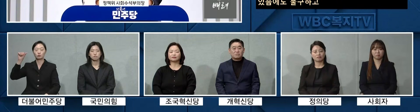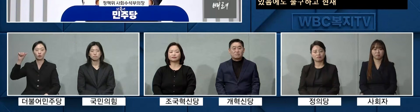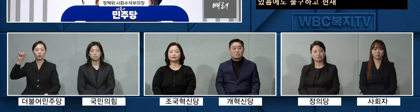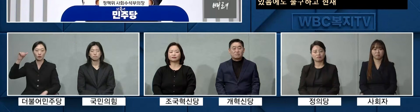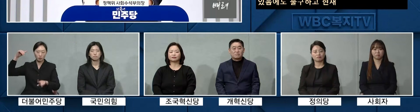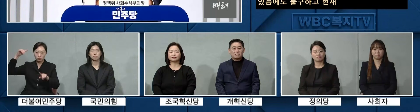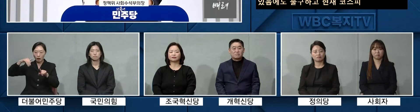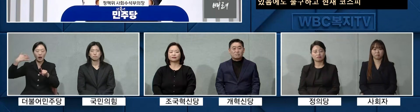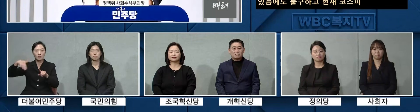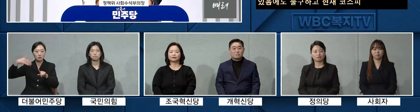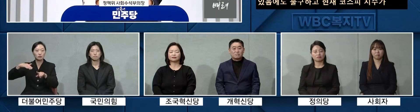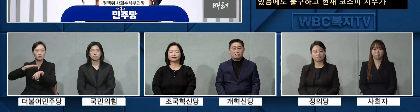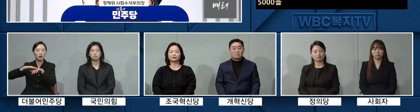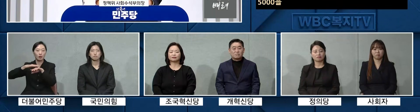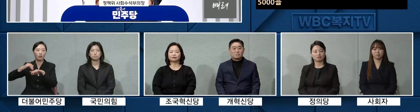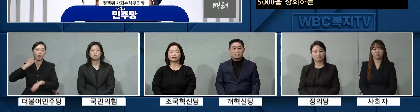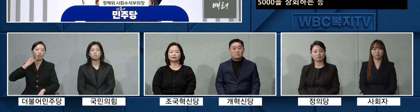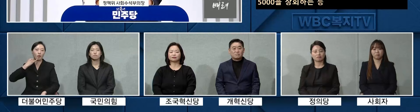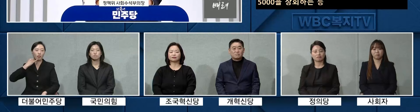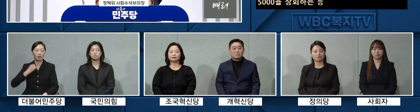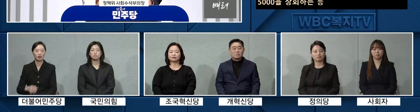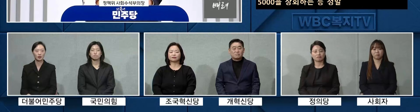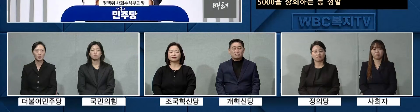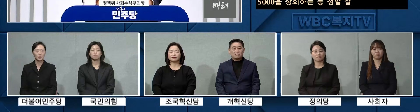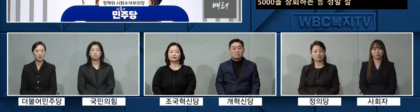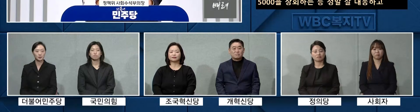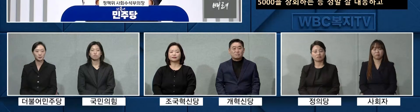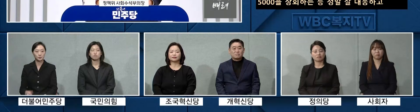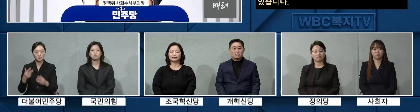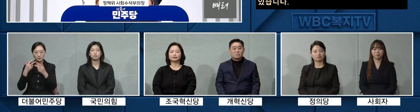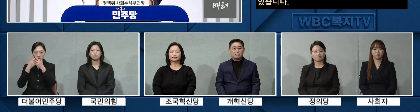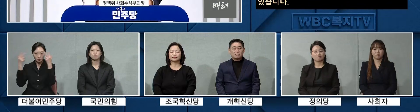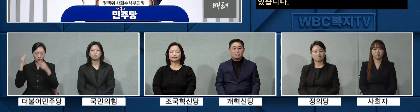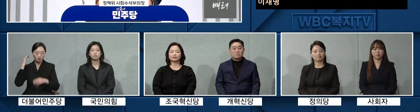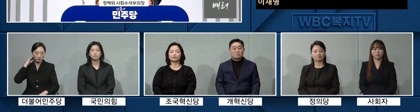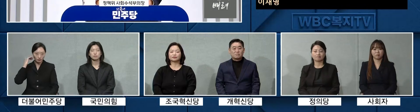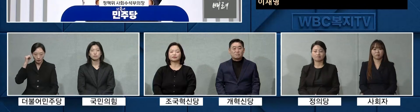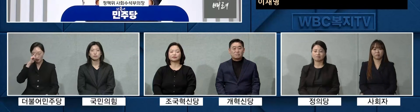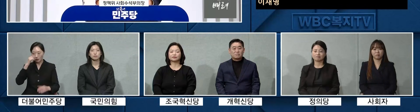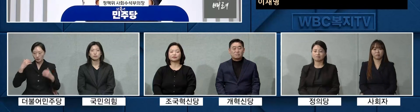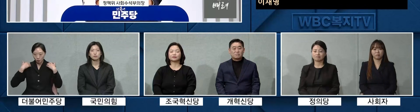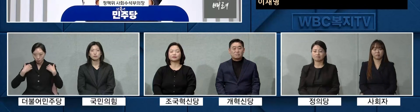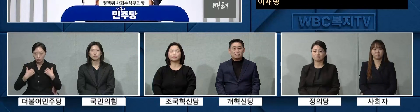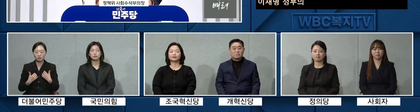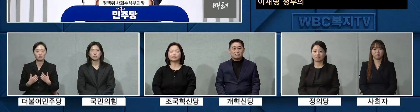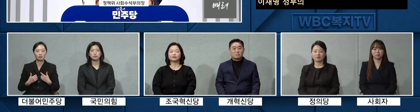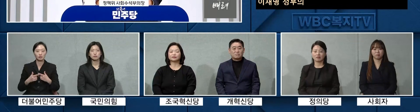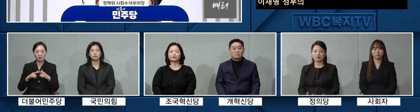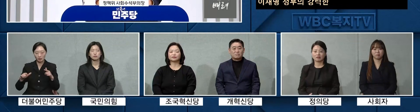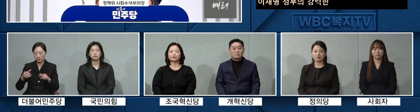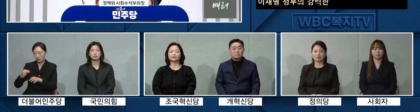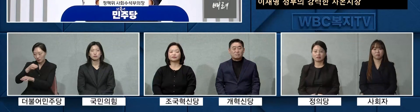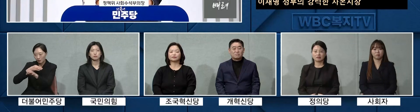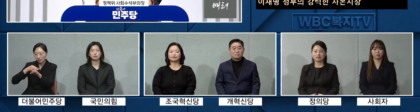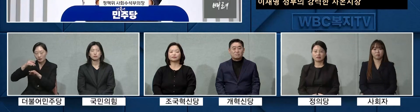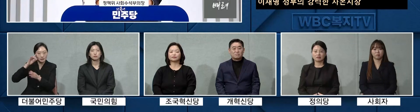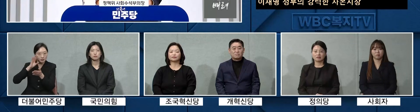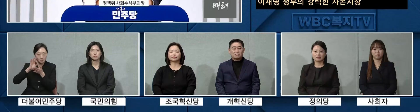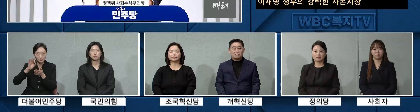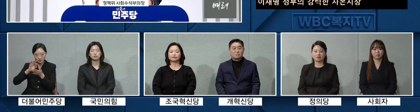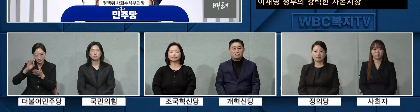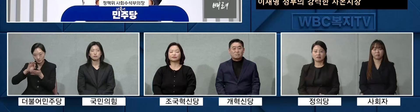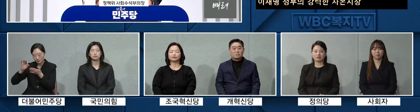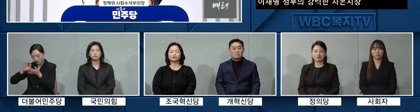정말 잘 대응하고 있습니다. 이재명 정부의 강력한 자본시장 선진화 정책이 경제의 기초를 바꾸고